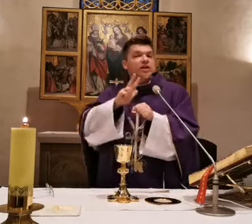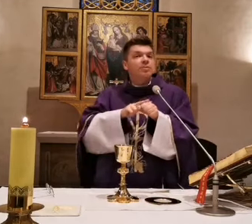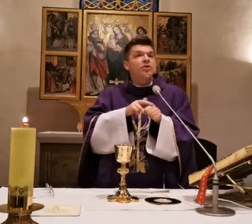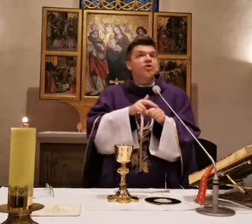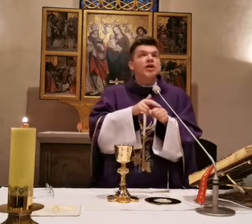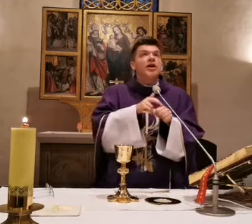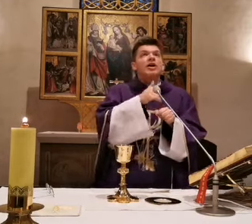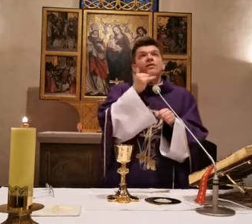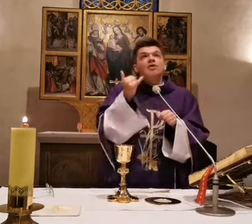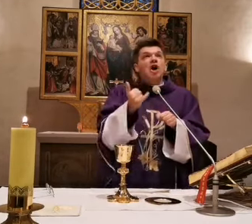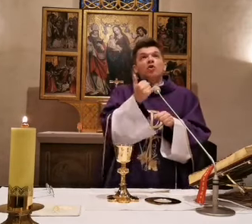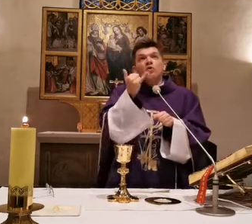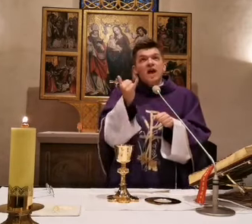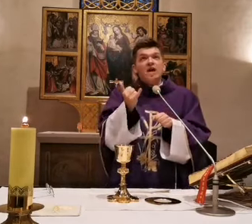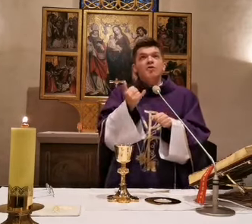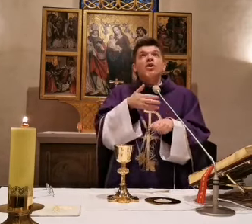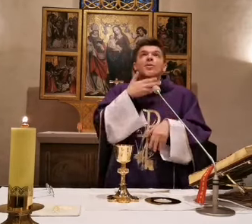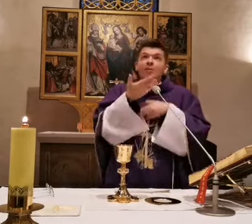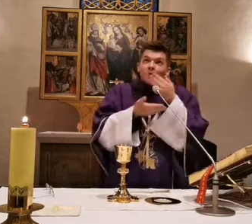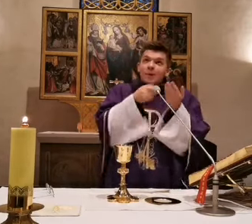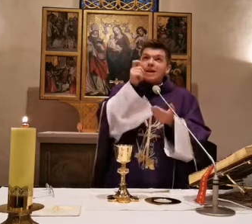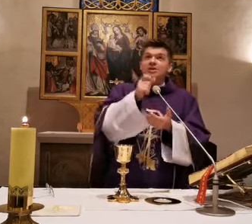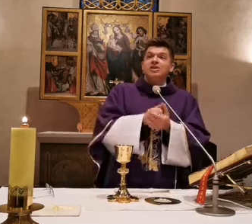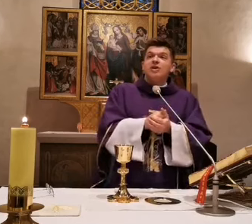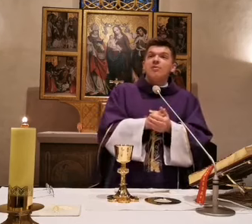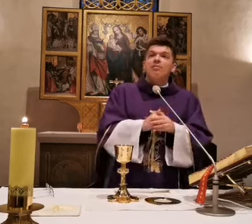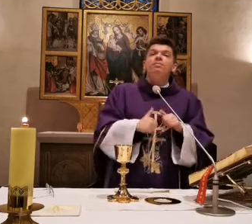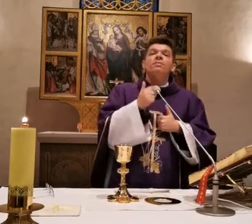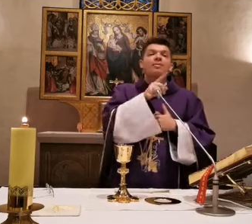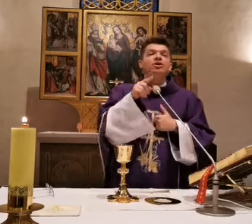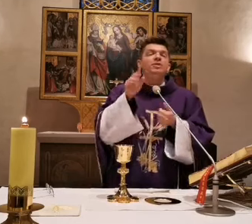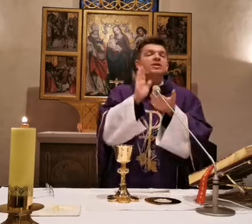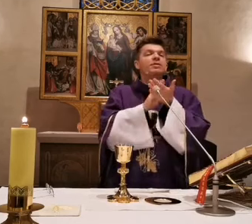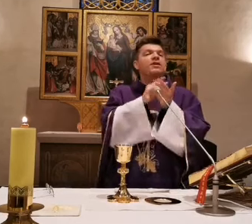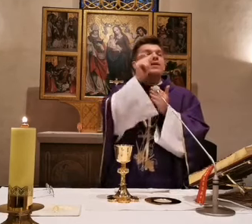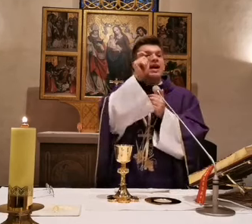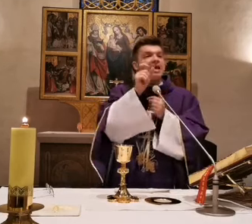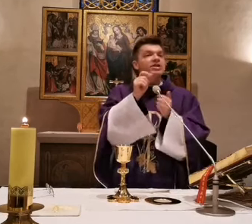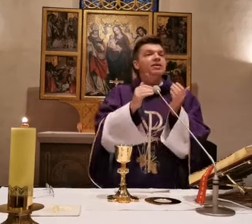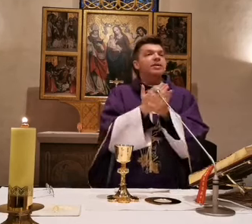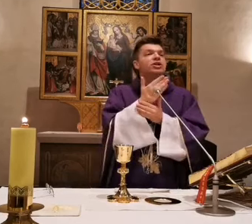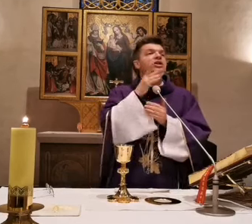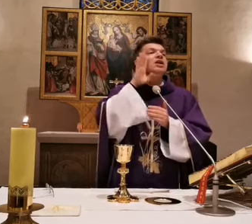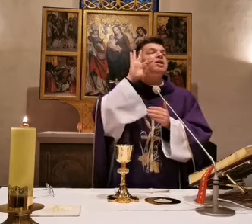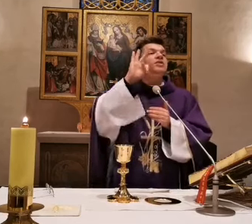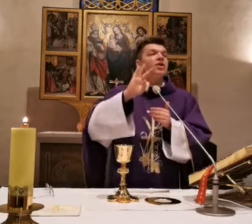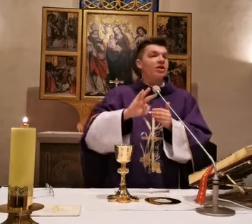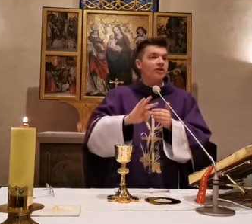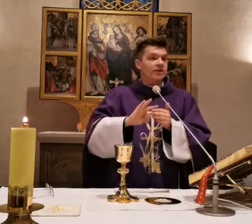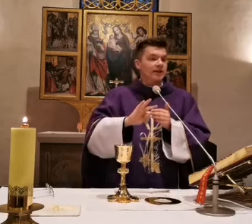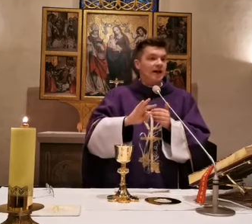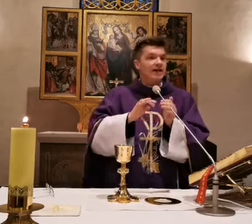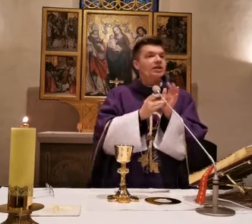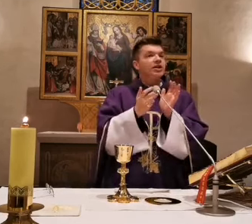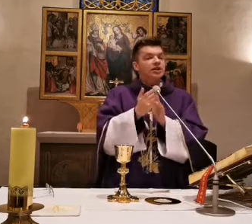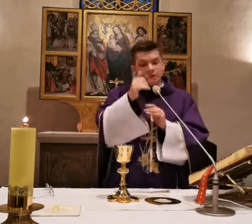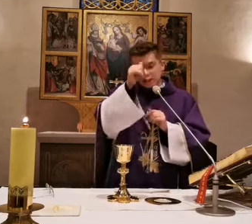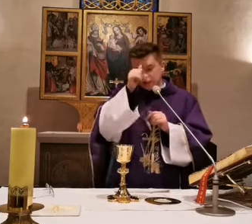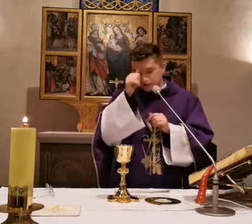wszystkimi świętymi, którzy w ciągu wieków podobali się Tobie, abyśmy z nimi wychwalali Ciebie przez Twojego